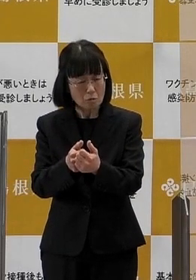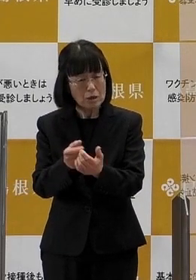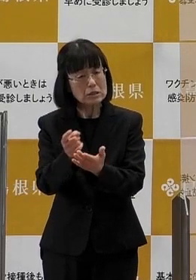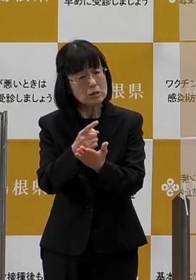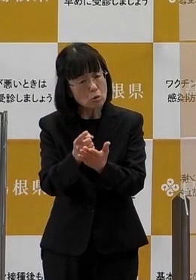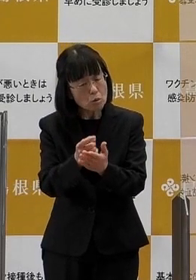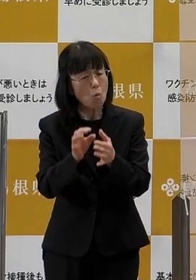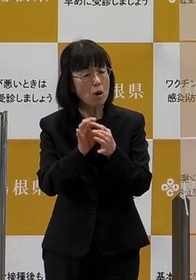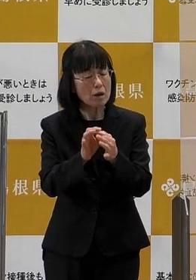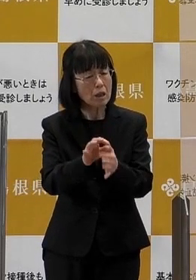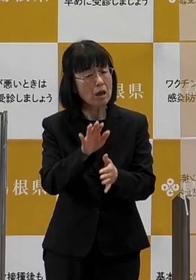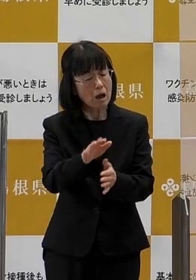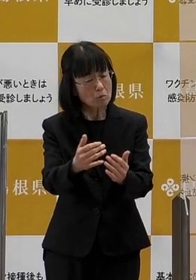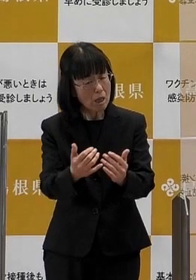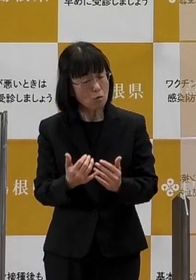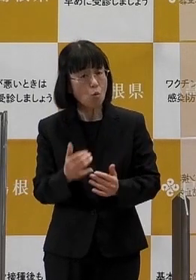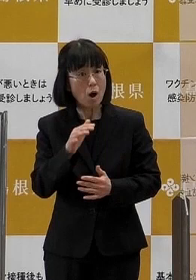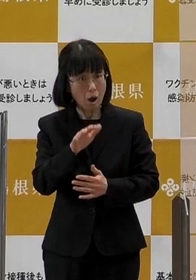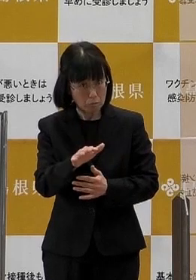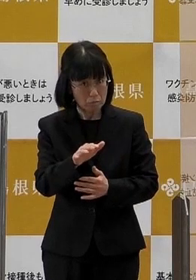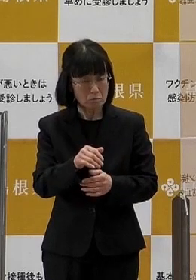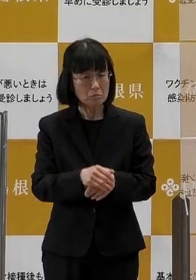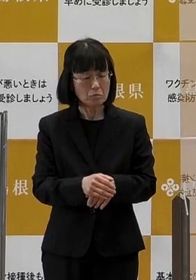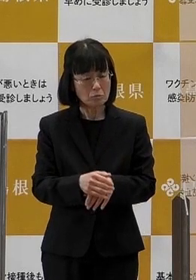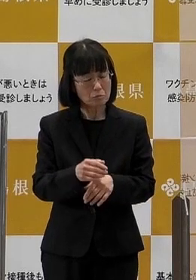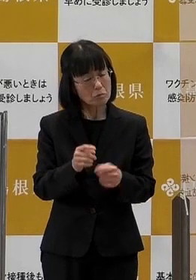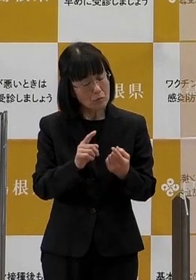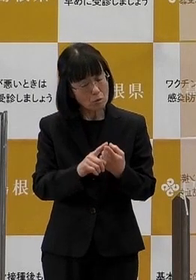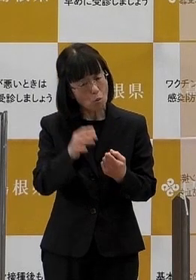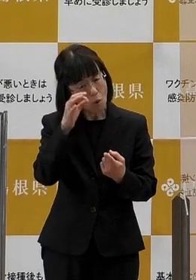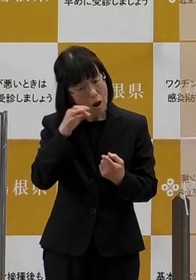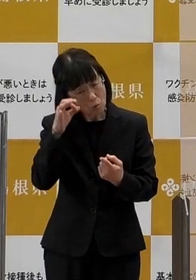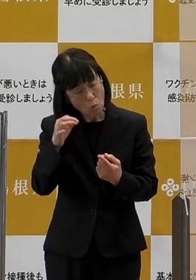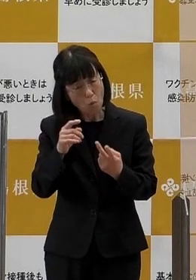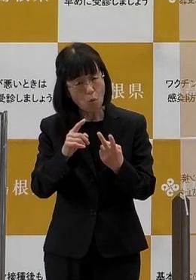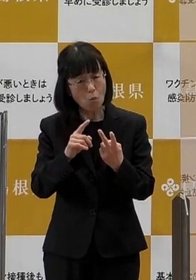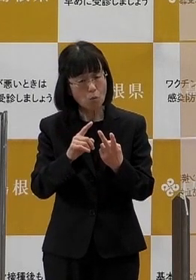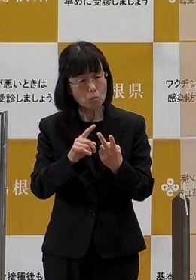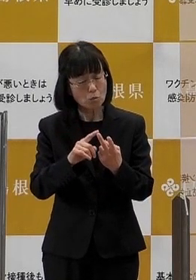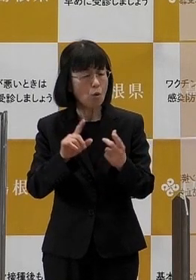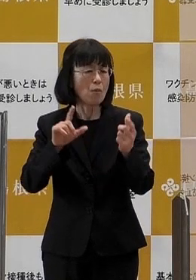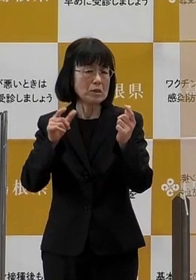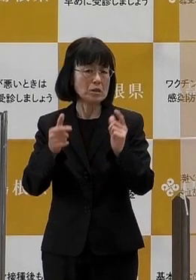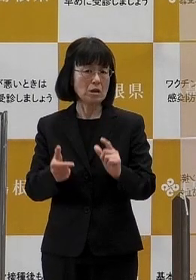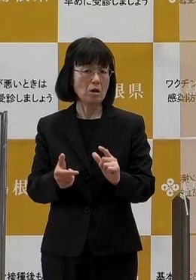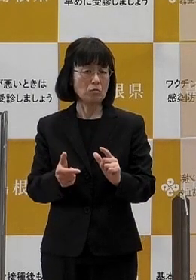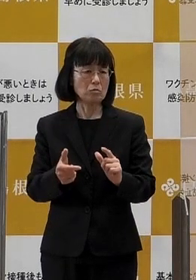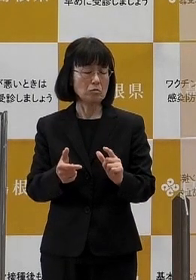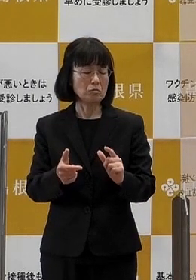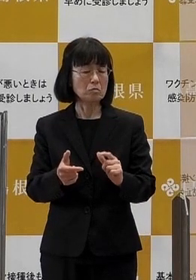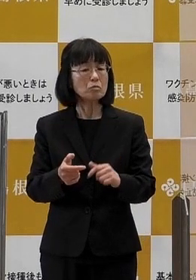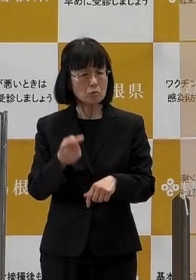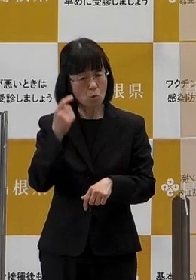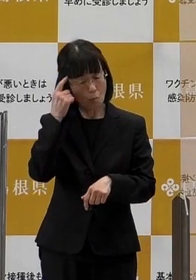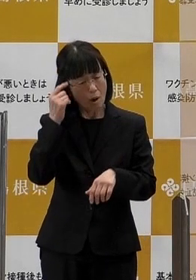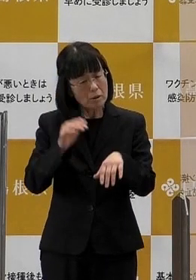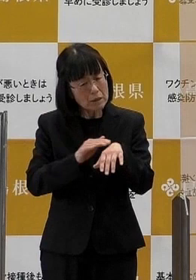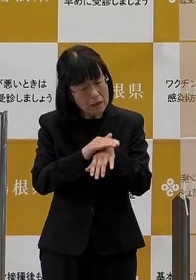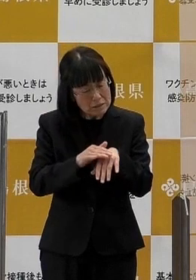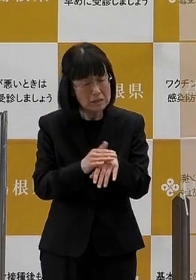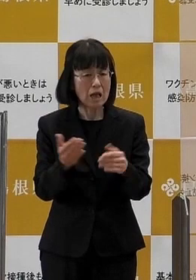くと、それで観光とは違う、それで大事な仕